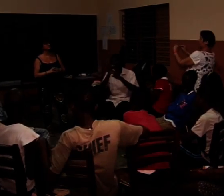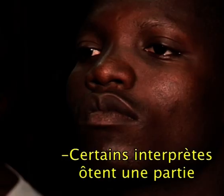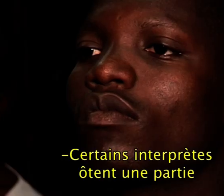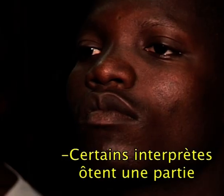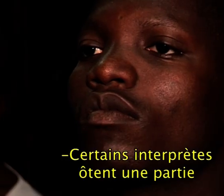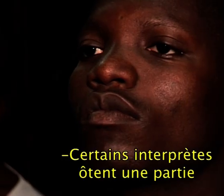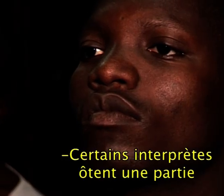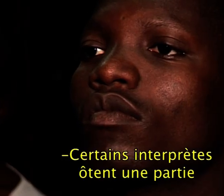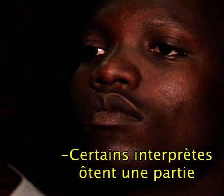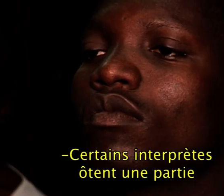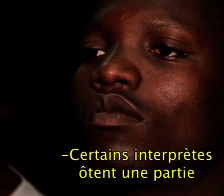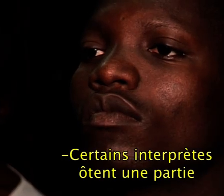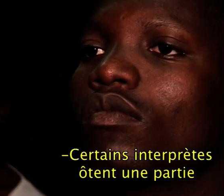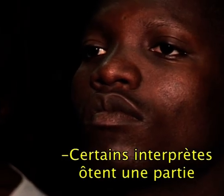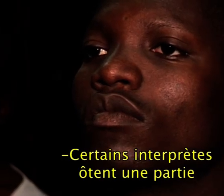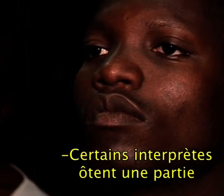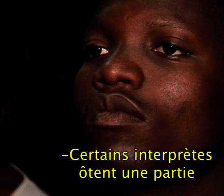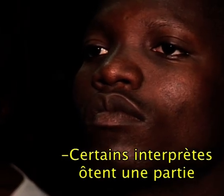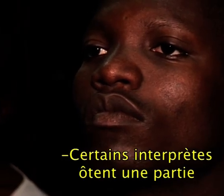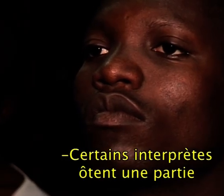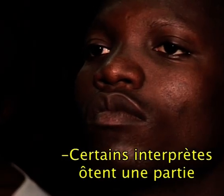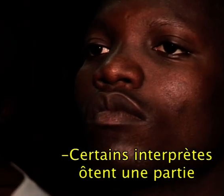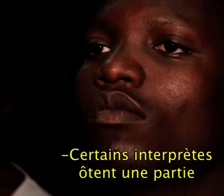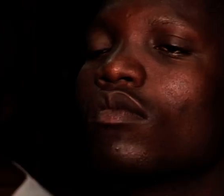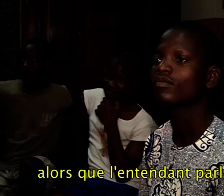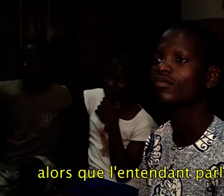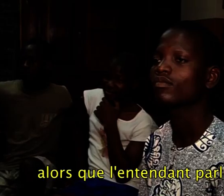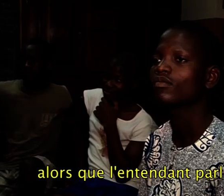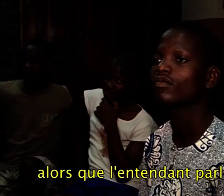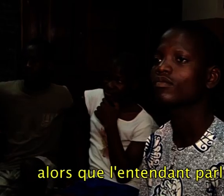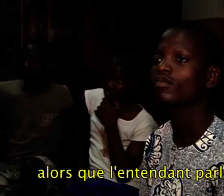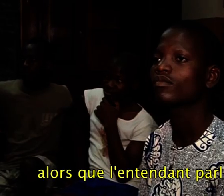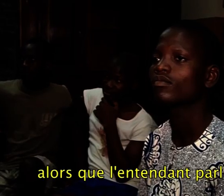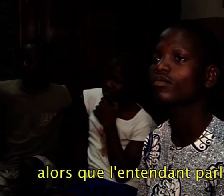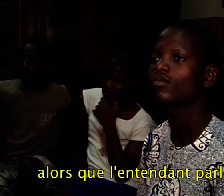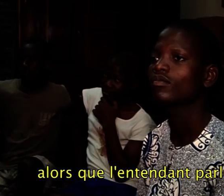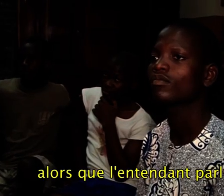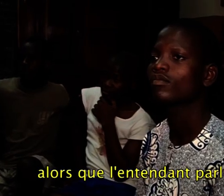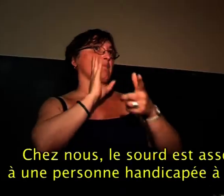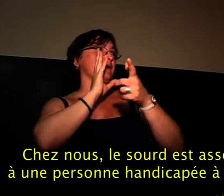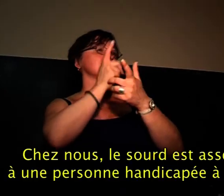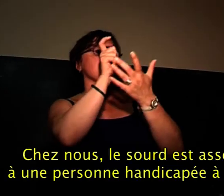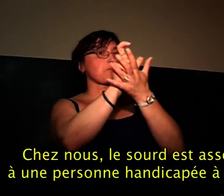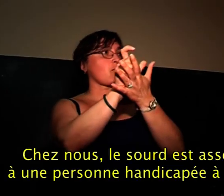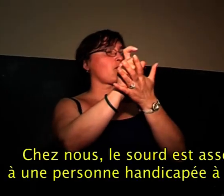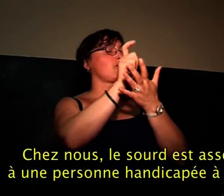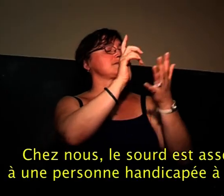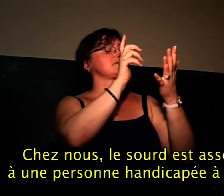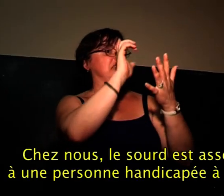nous. Il y a des interprètes qui enlèvent une partie. Par exemple, on voit bien que la personne entendante parle. Chez nous, on associe encore